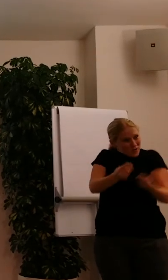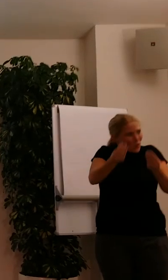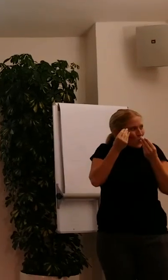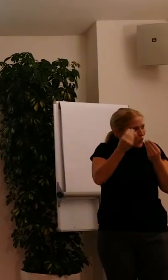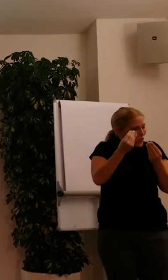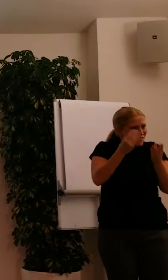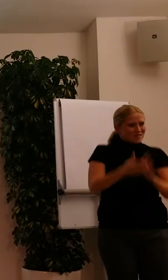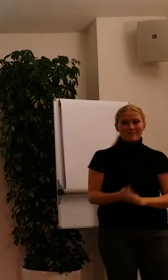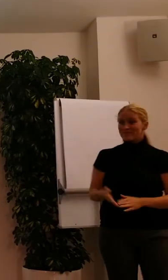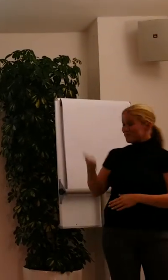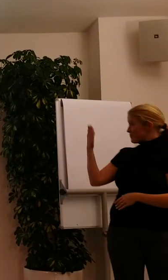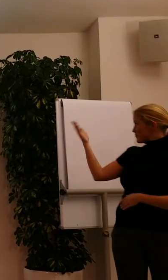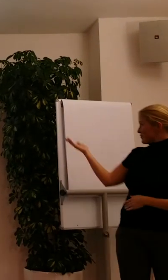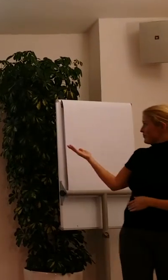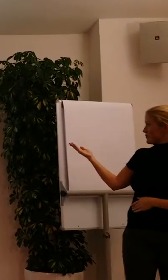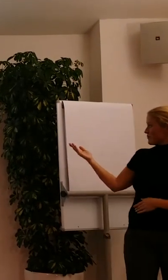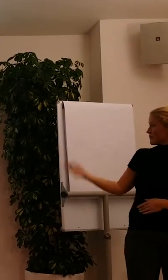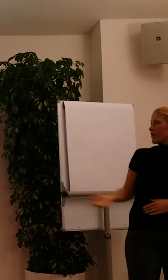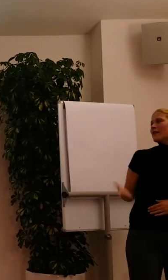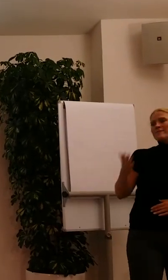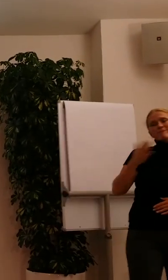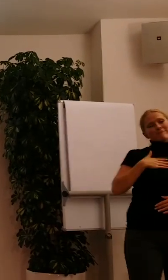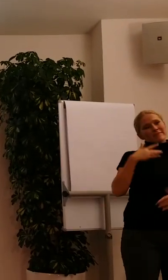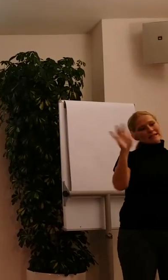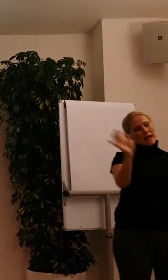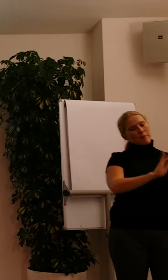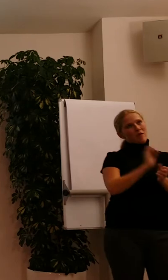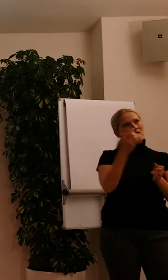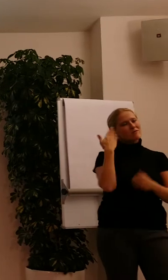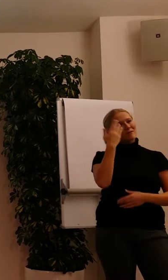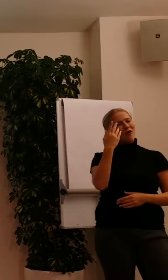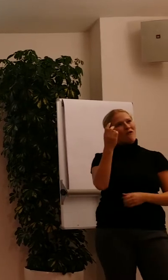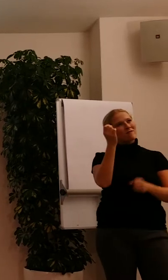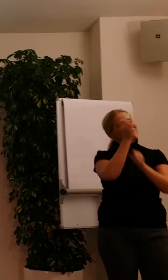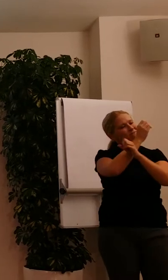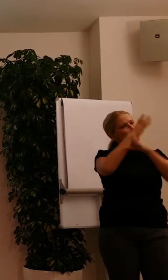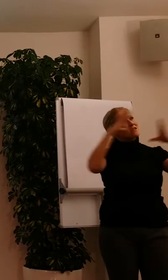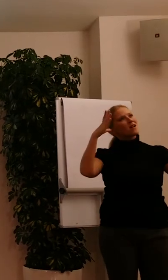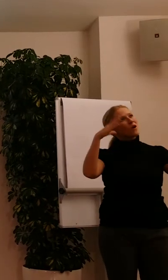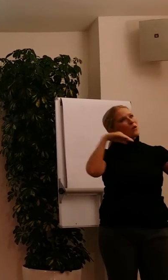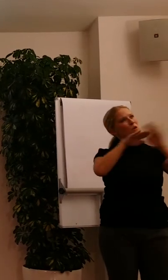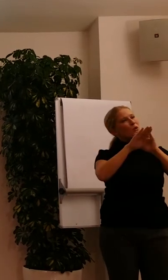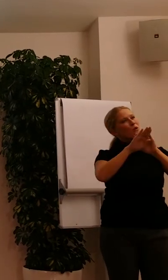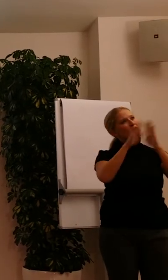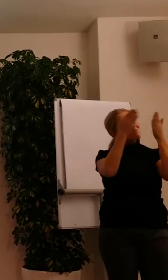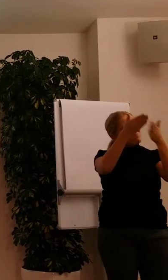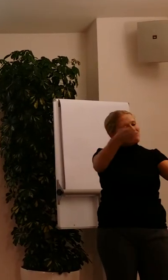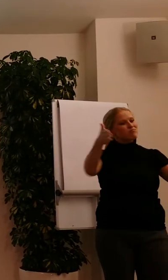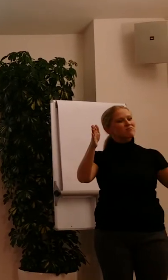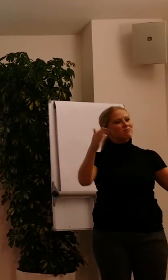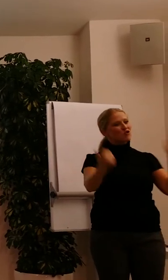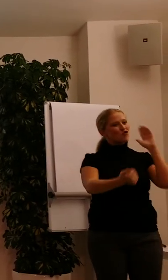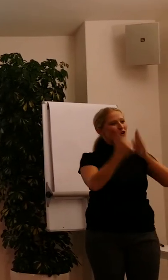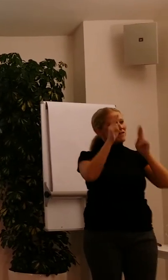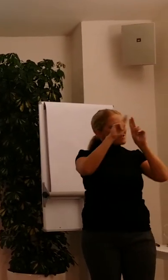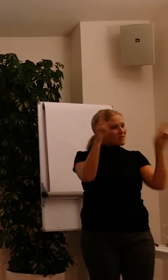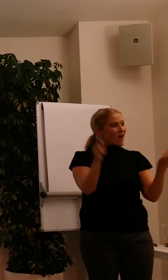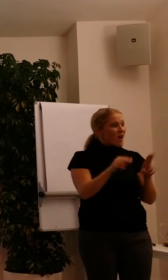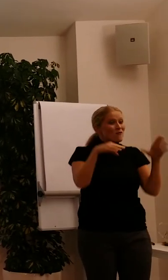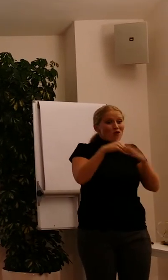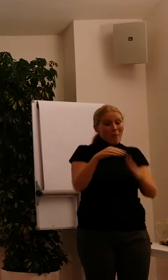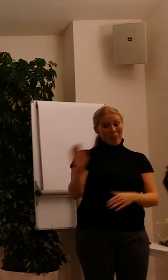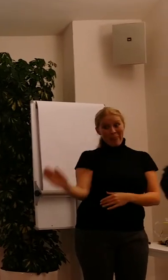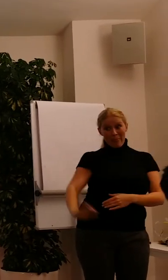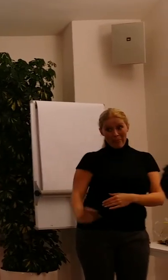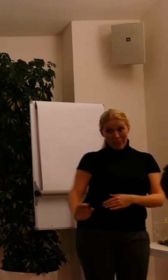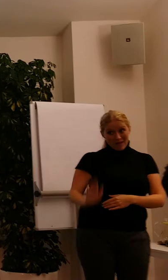Tableto totiž vidíme, to by naši vizi, jako otvírání nových světů. Otvírání nových světů mezi malými dětmi a